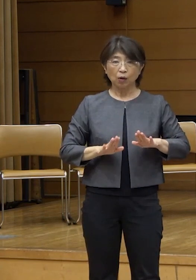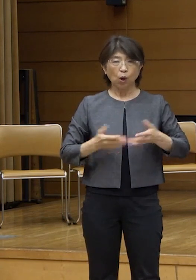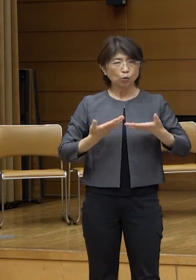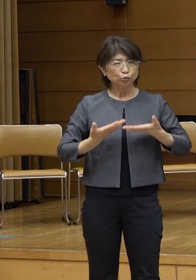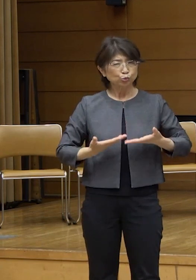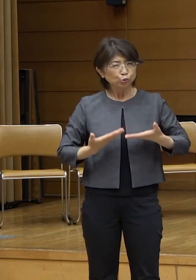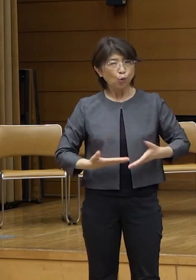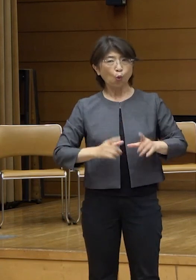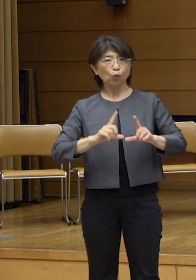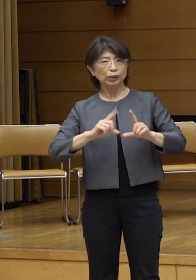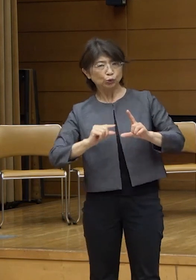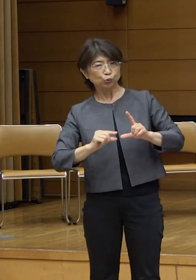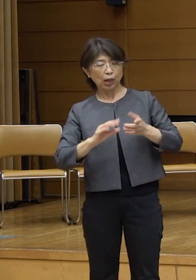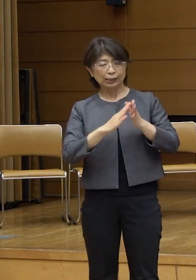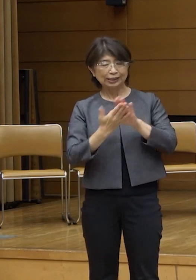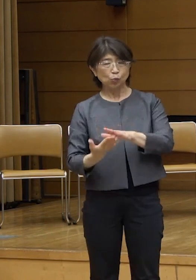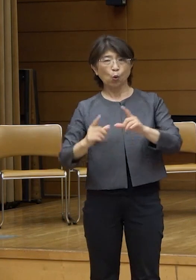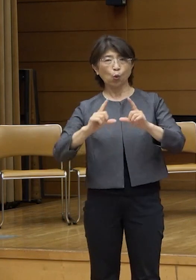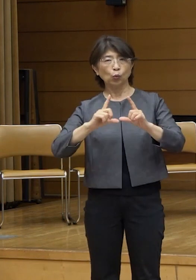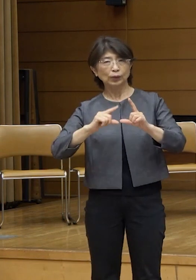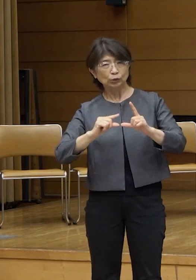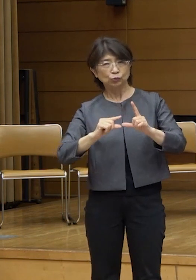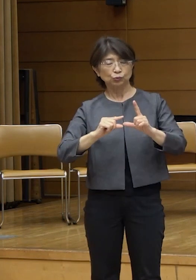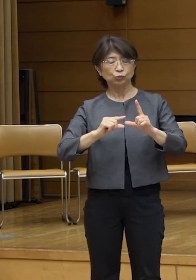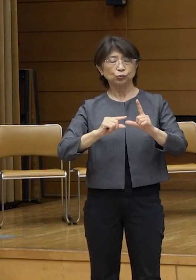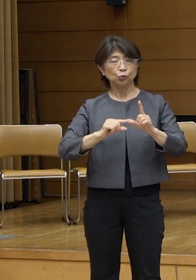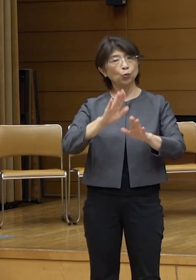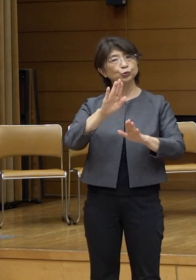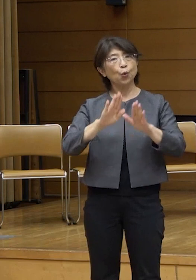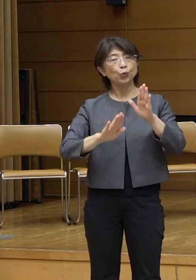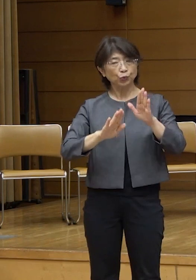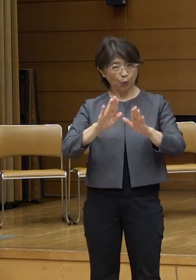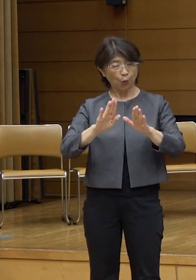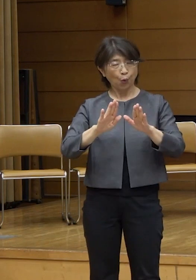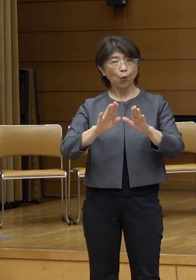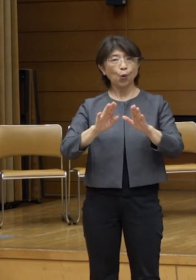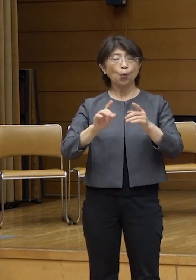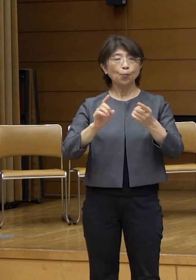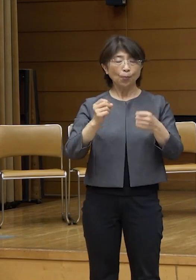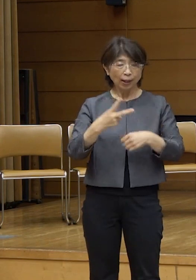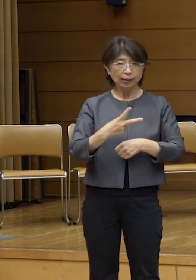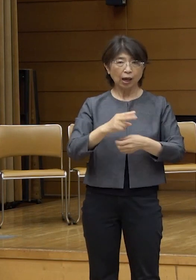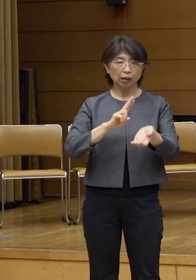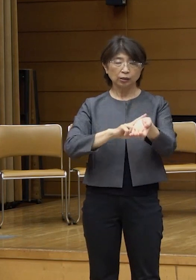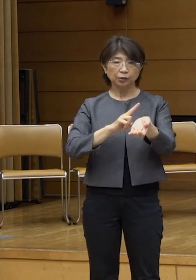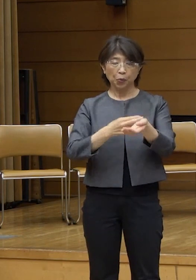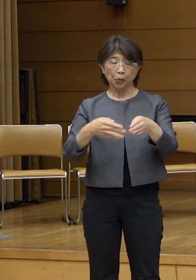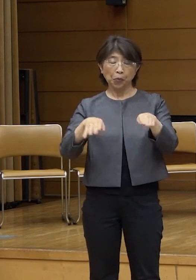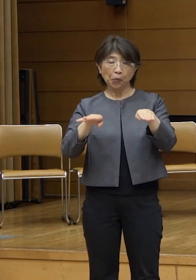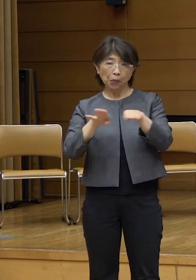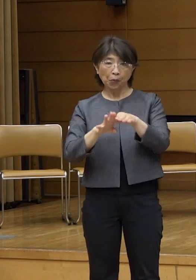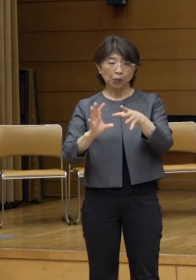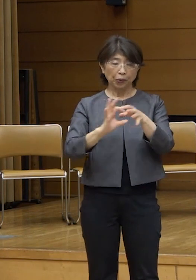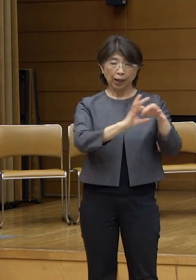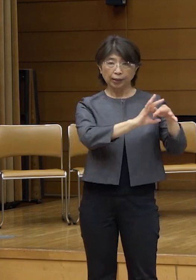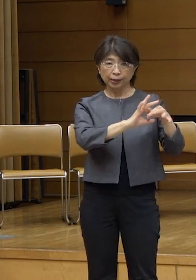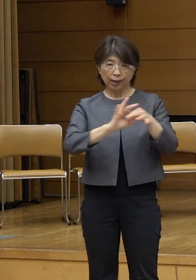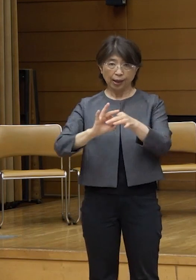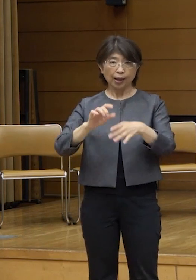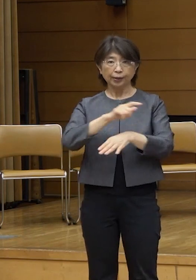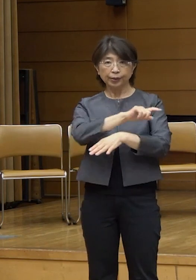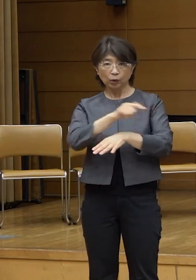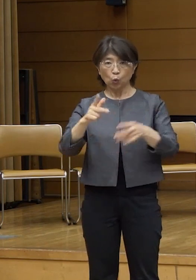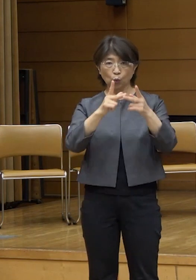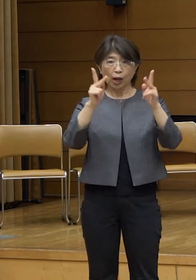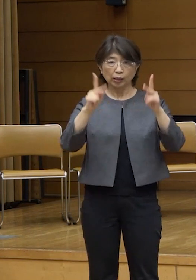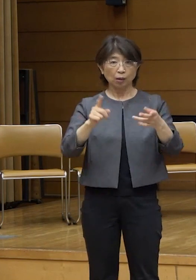や死亡率のこう、まあ、減少だったり、その医療機関同士の連携だったりということで、そういった課題は